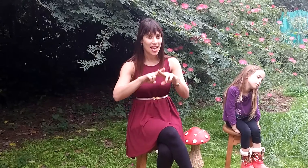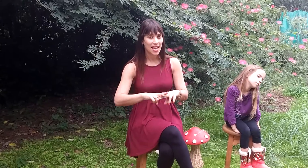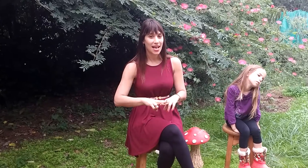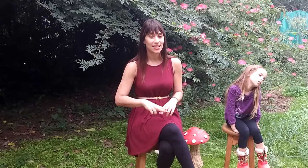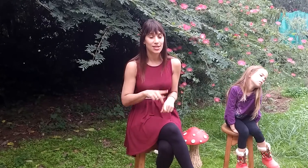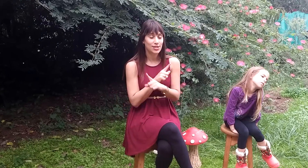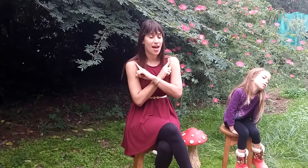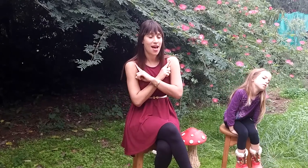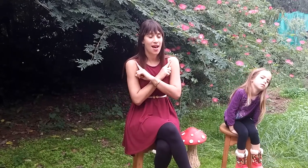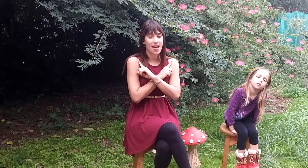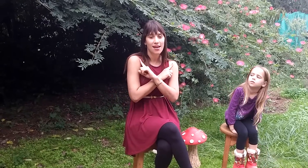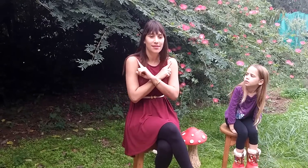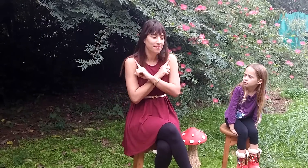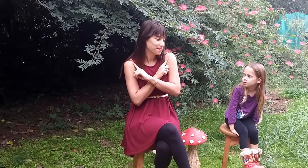להישאר אדישה